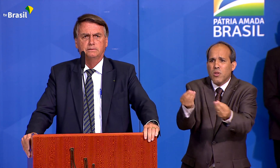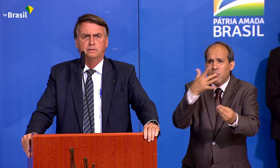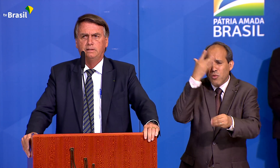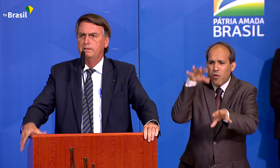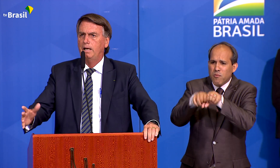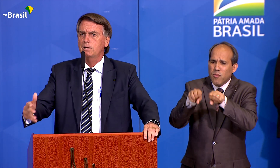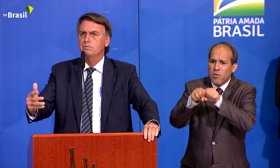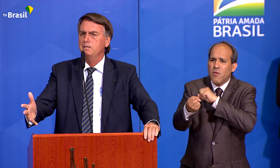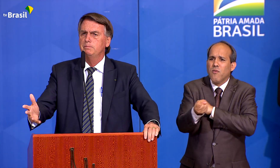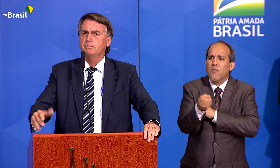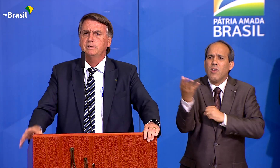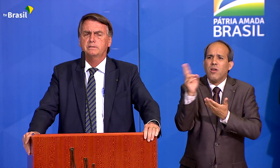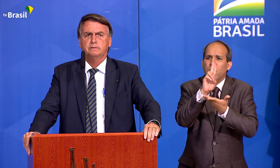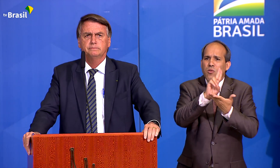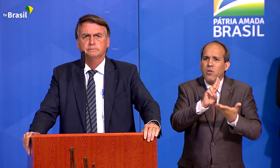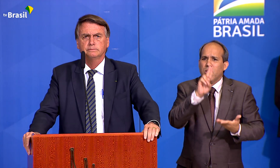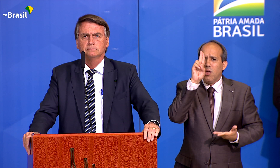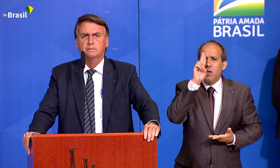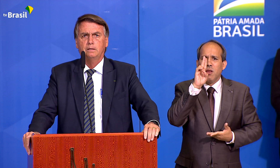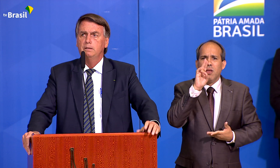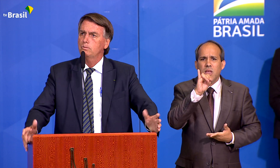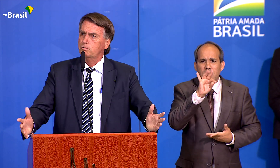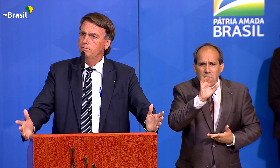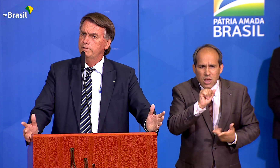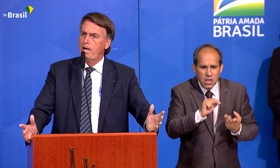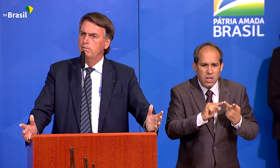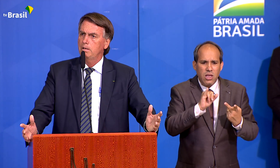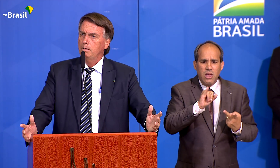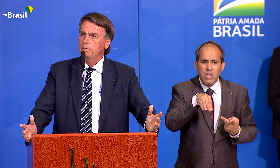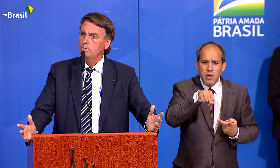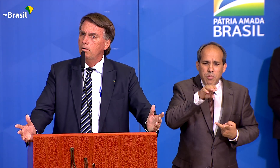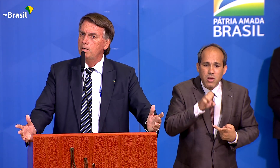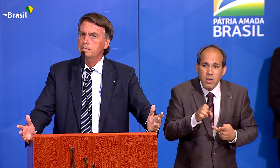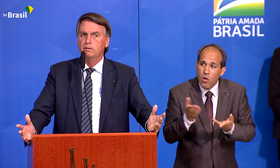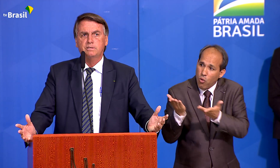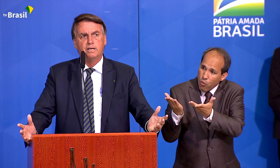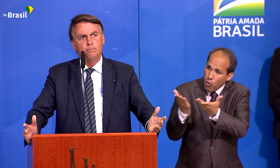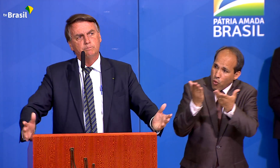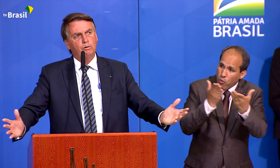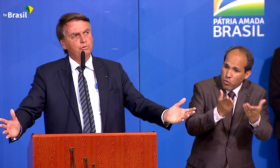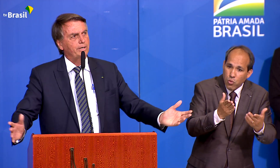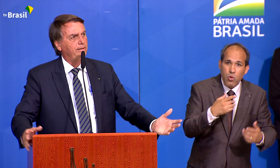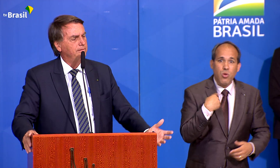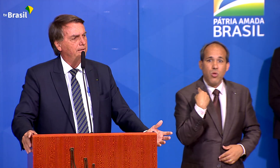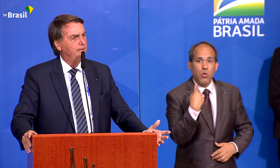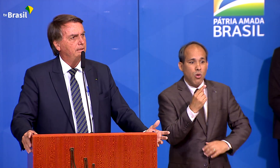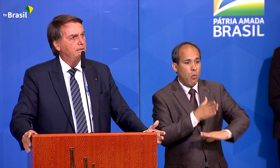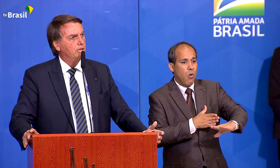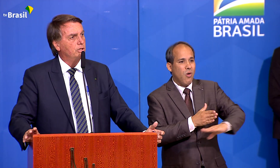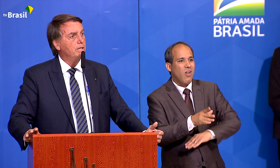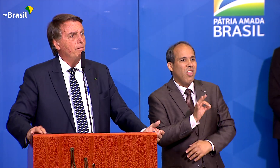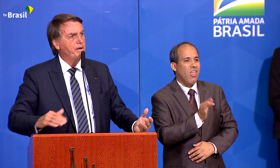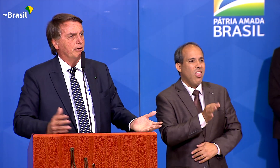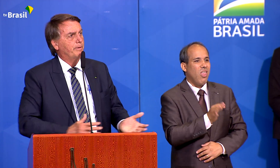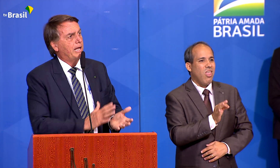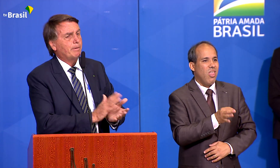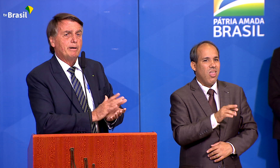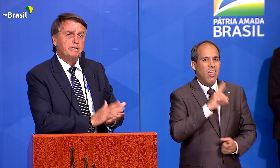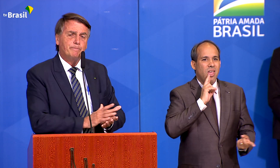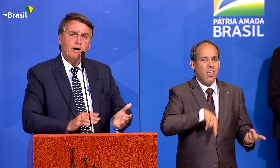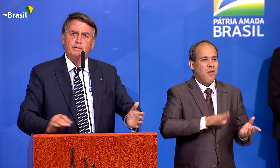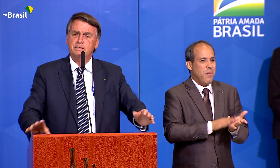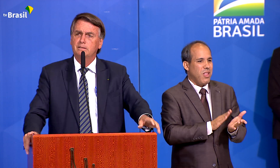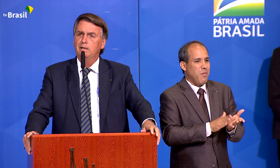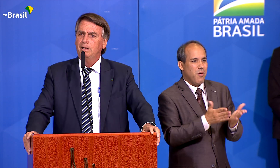universidades entre elas o IME Ita nos convidaram Nós não seremos moldura Não